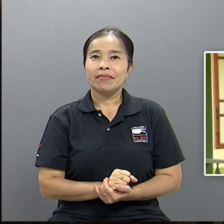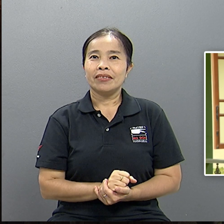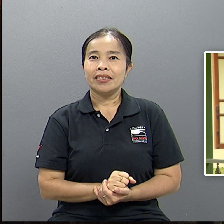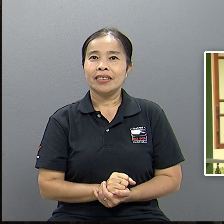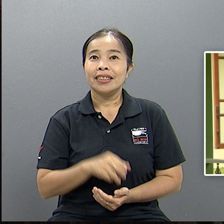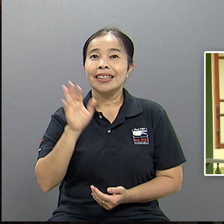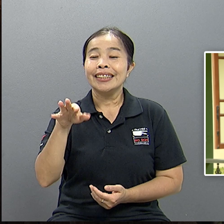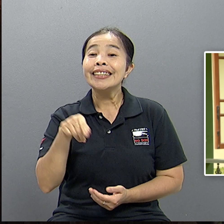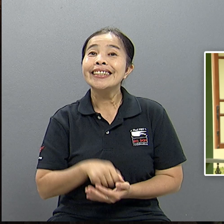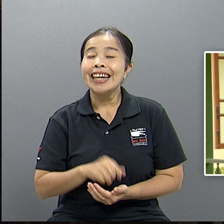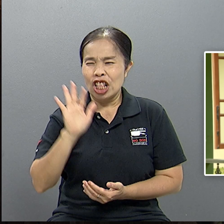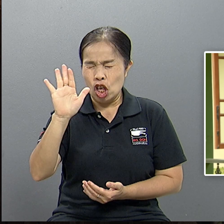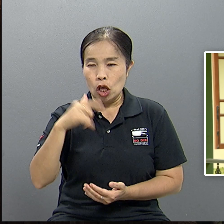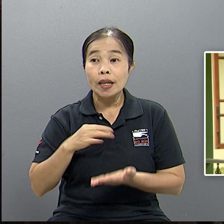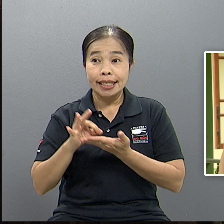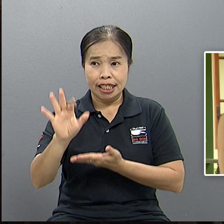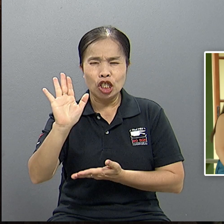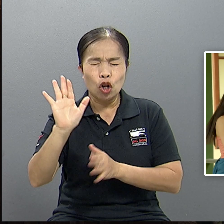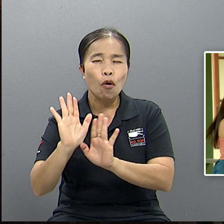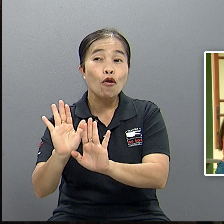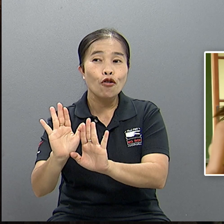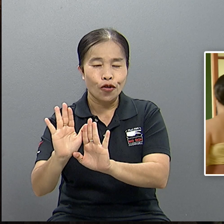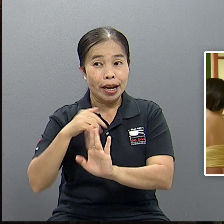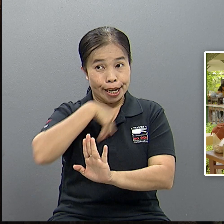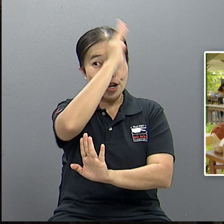แต่เดี๋ยวไว้มาซื้อนะจ๊ะ ได้จ้ะ